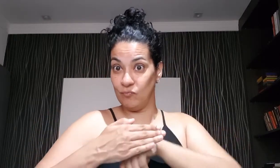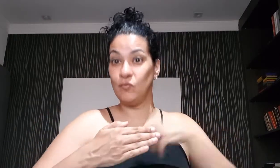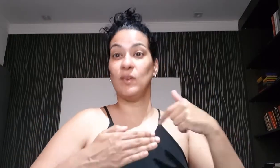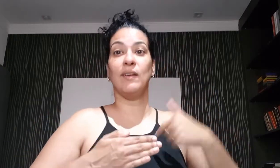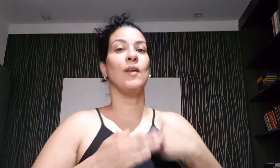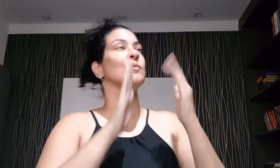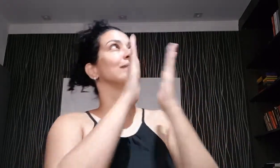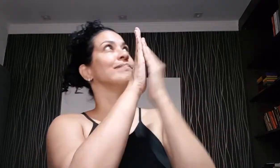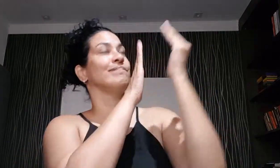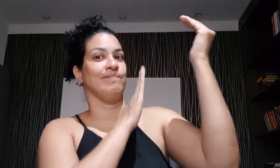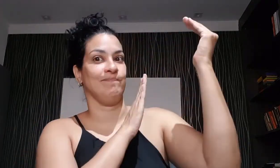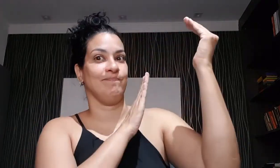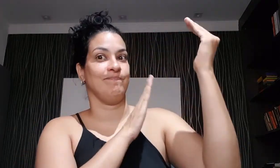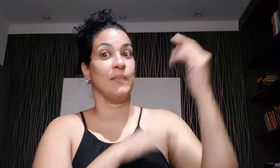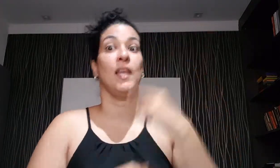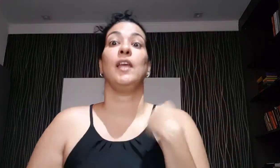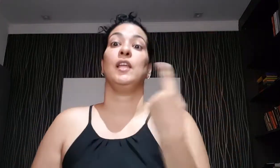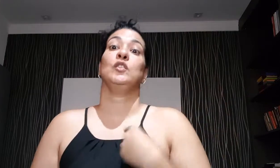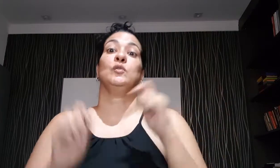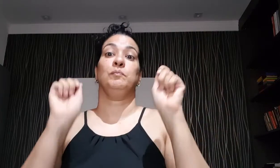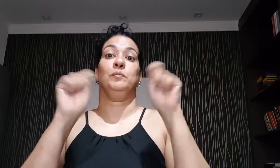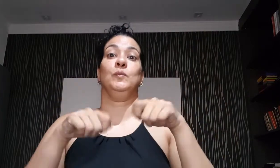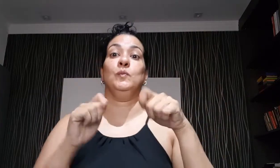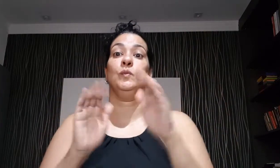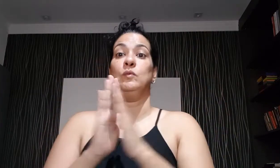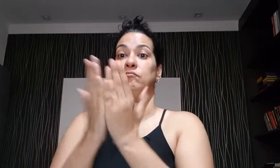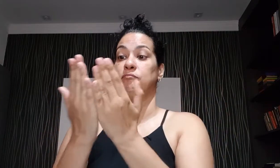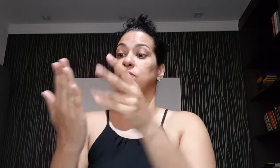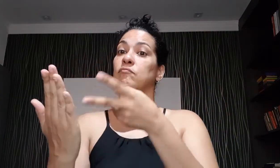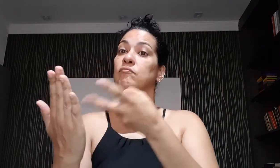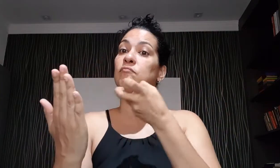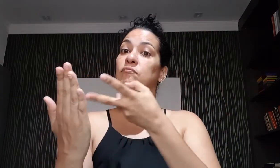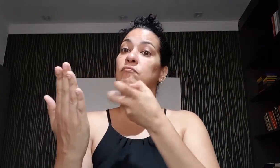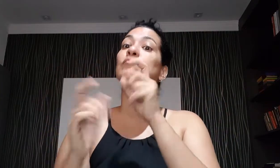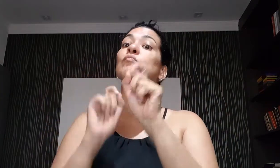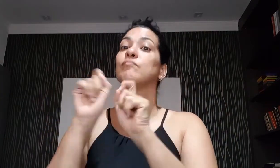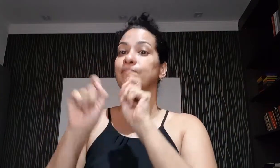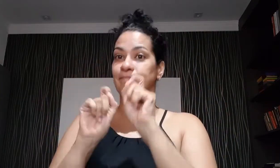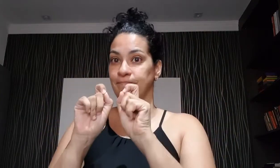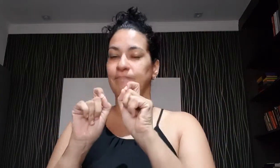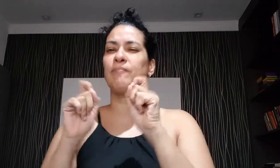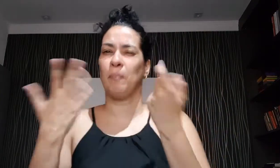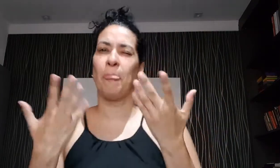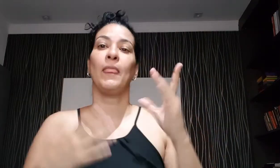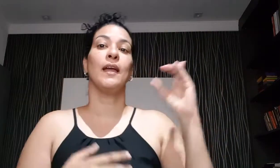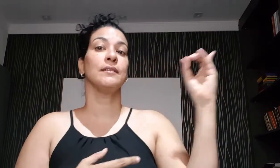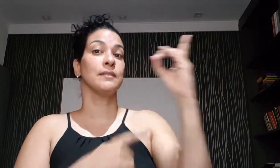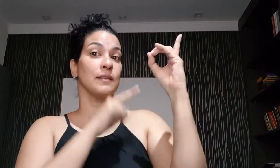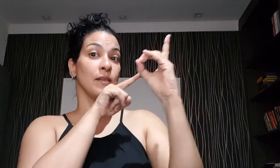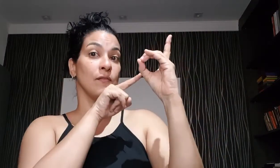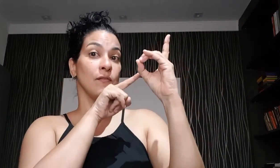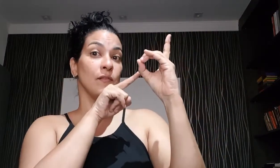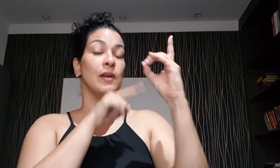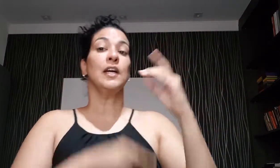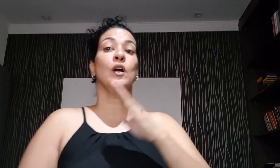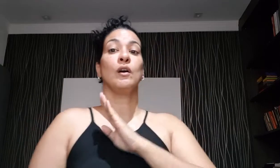podemos observar alguns deles. Primeiro é o coração de Davi extremamente cheio em louvar o Senhor.